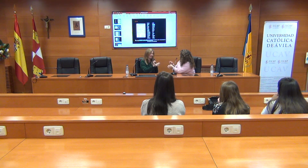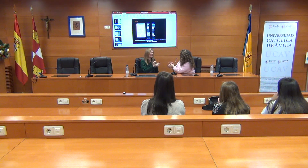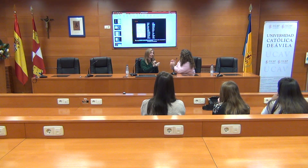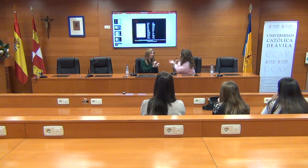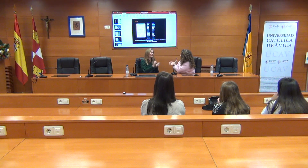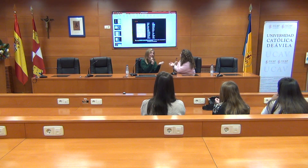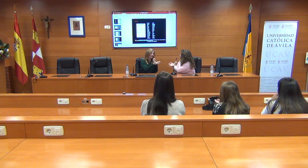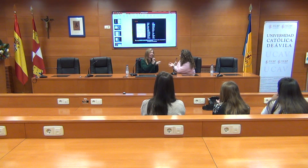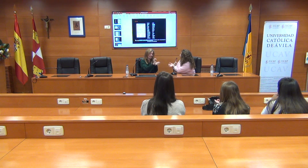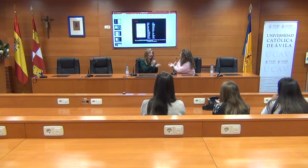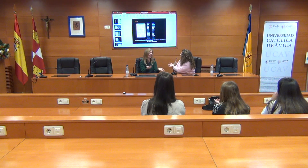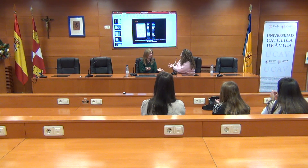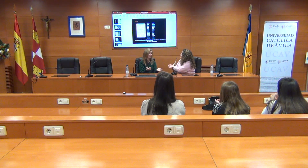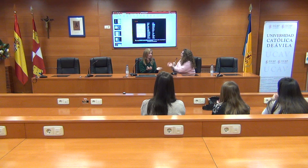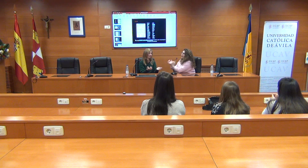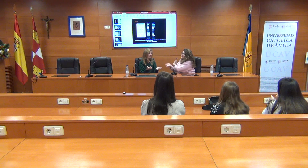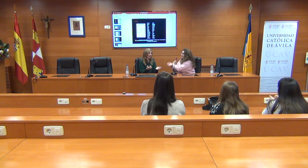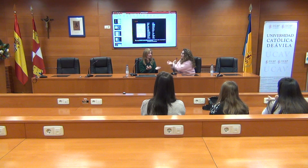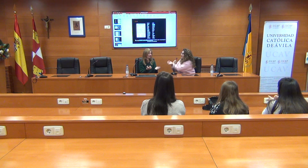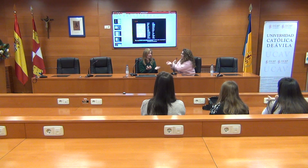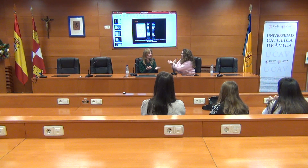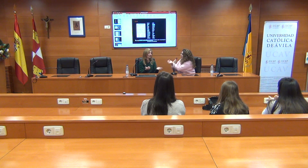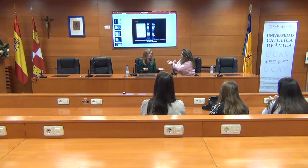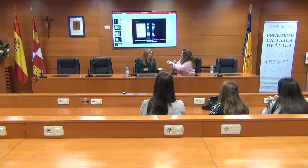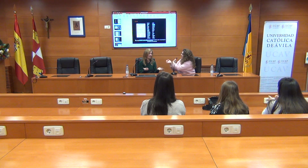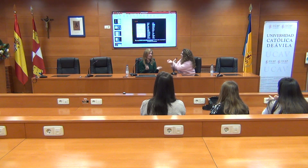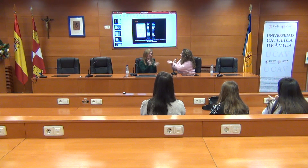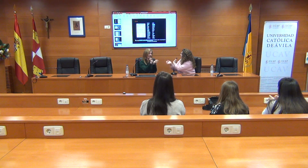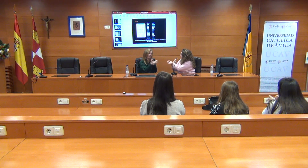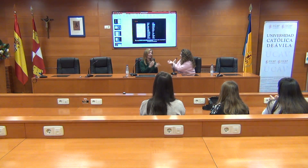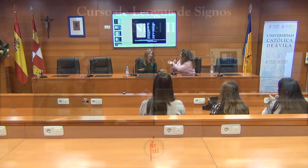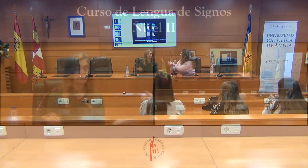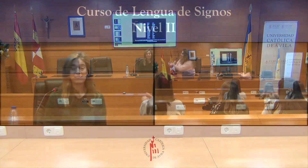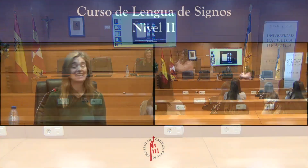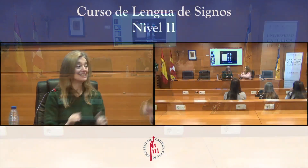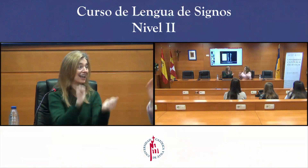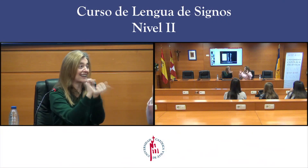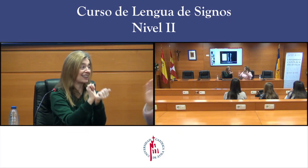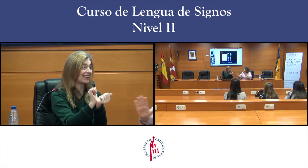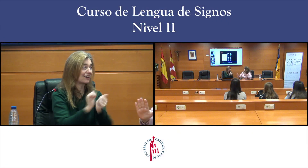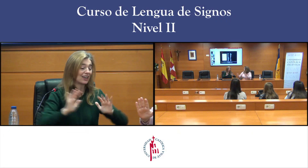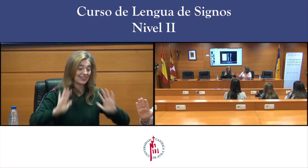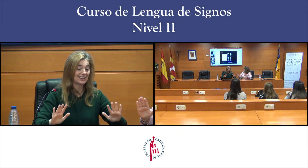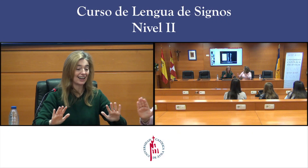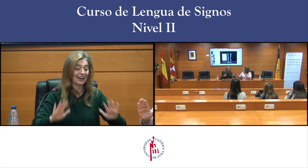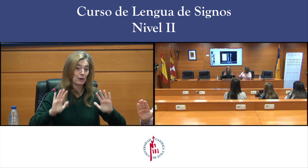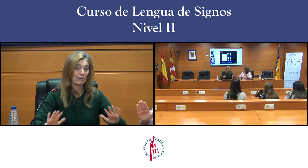esposas igual Vale arrestar y detener sería el mismo si es de tener a una persona